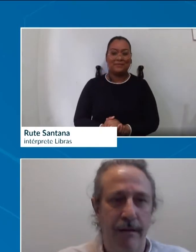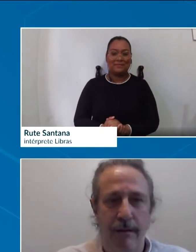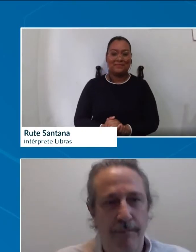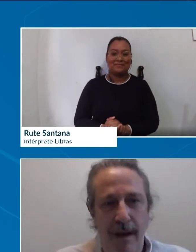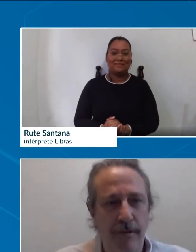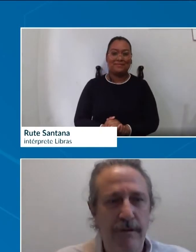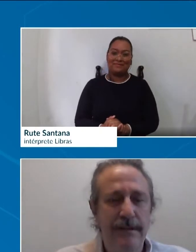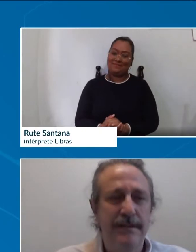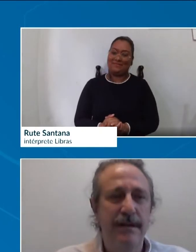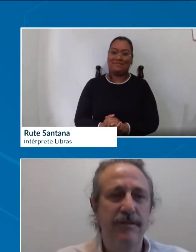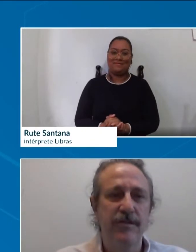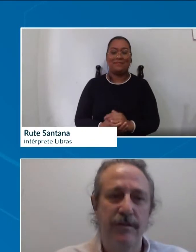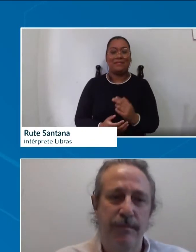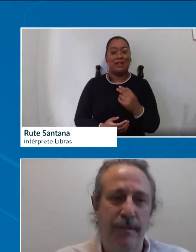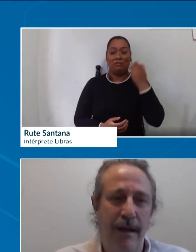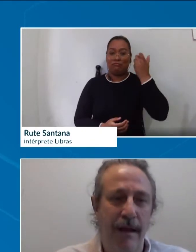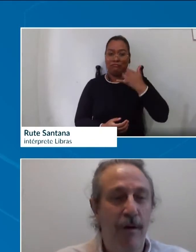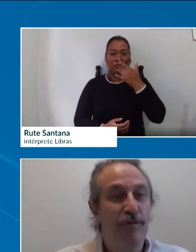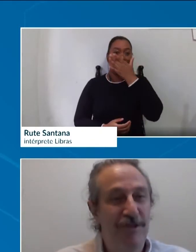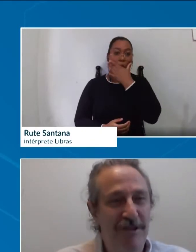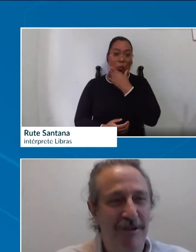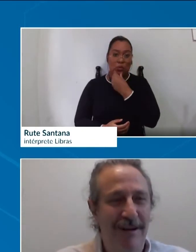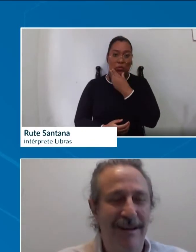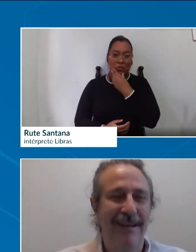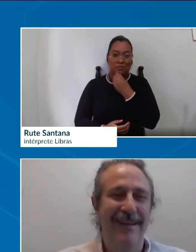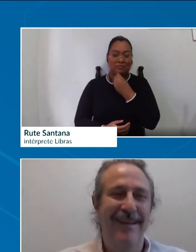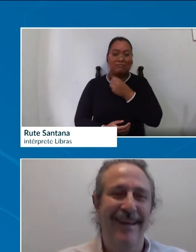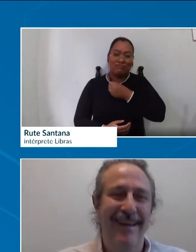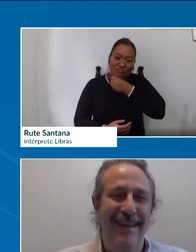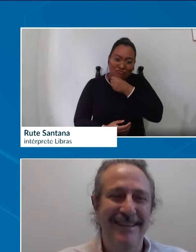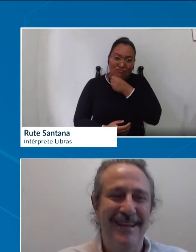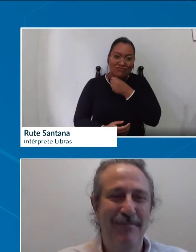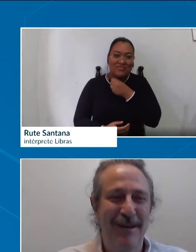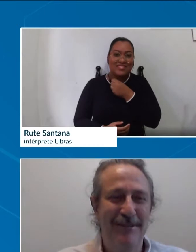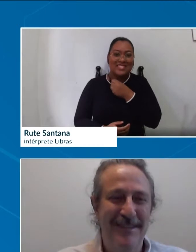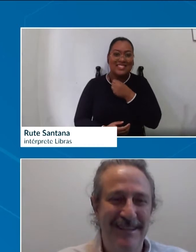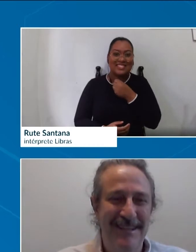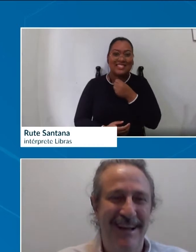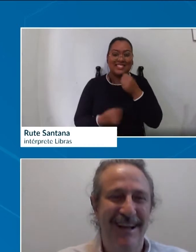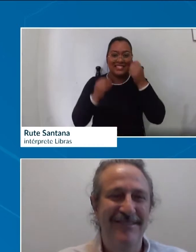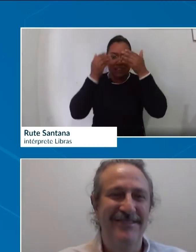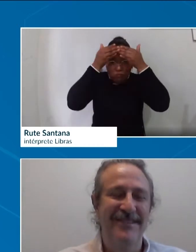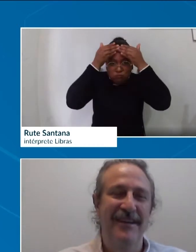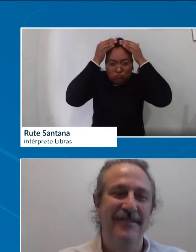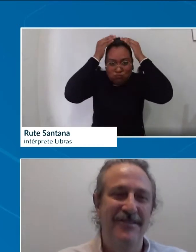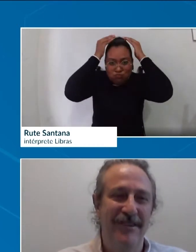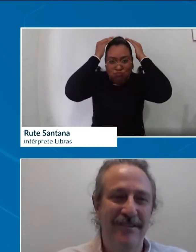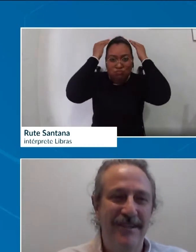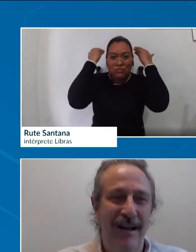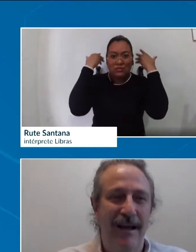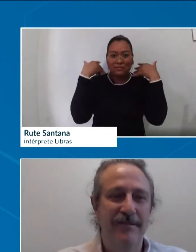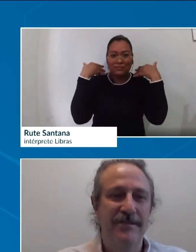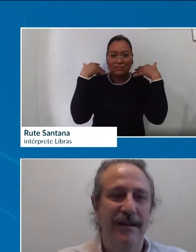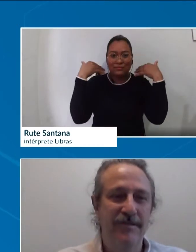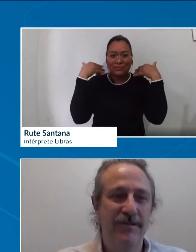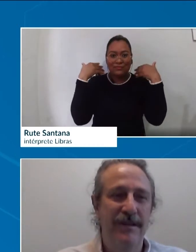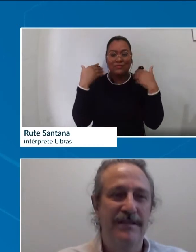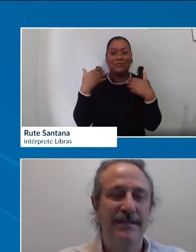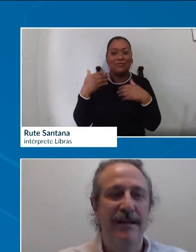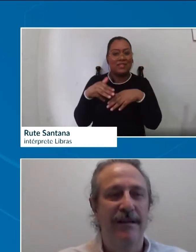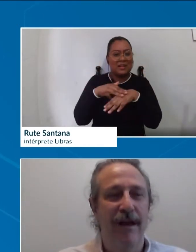Então, minha autodescrição, eu sou um senhor, né, de cabelos grisalhos, os olhos